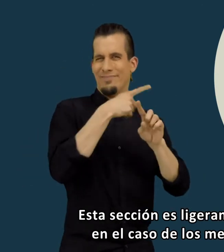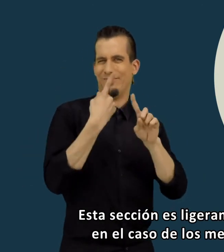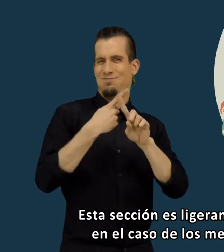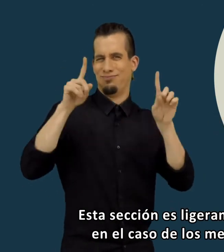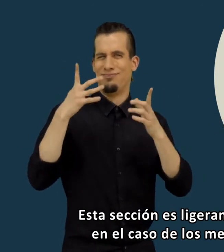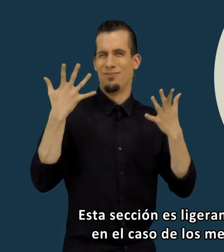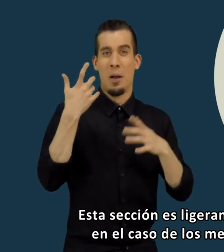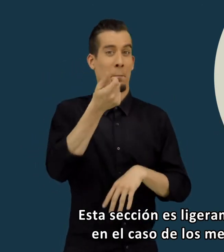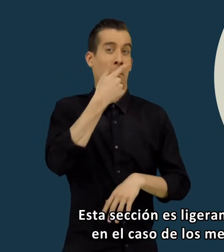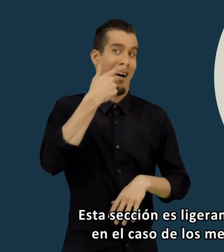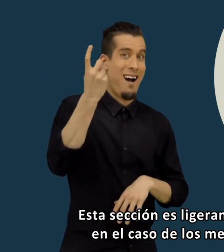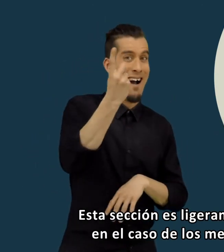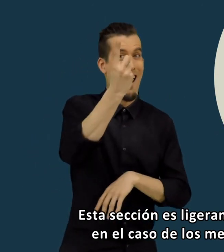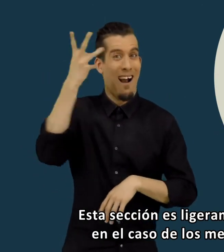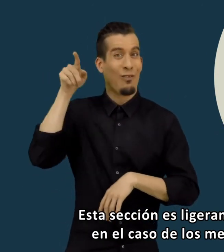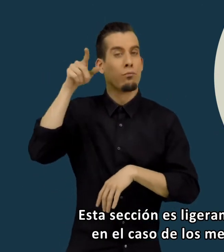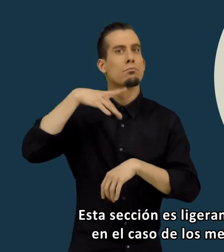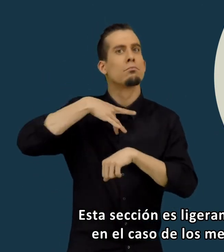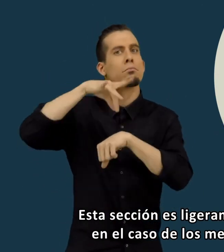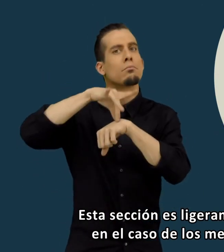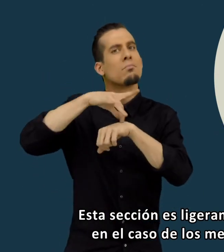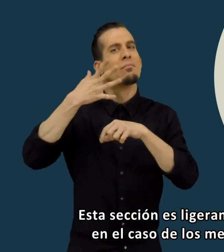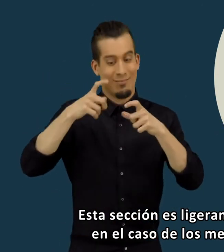Esta sección es ligeramente distinta en el